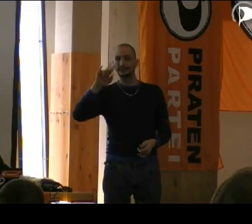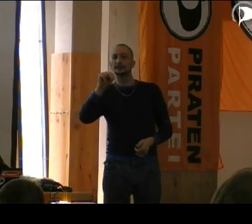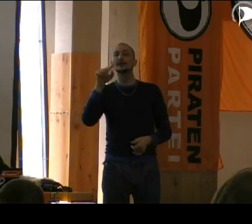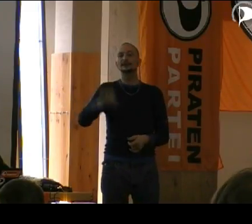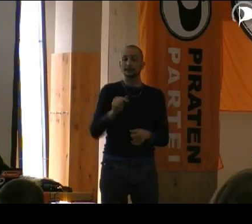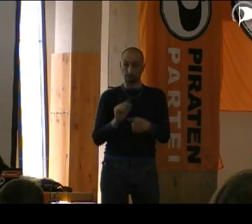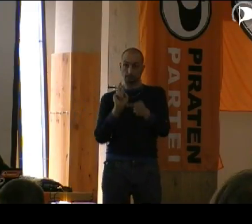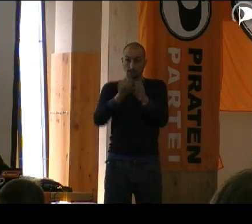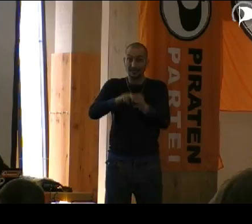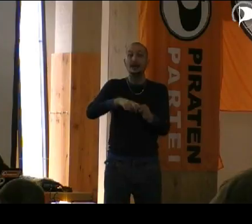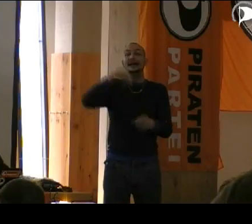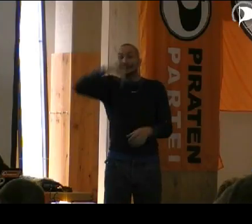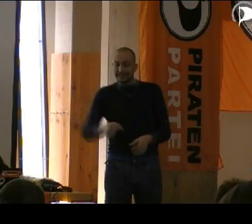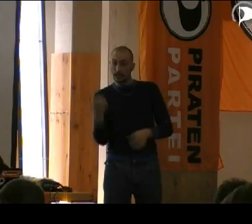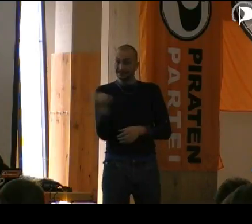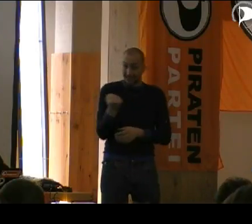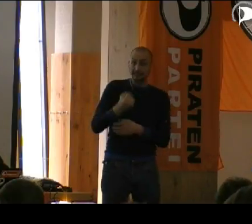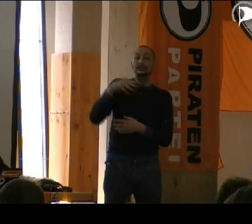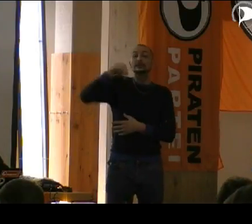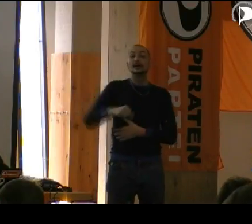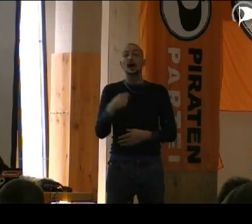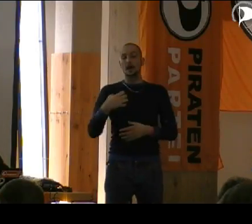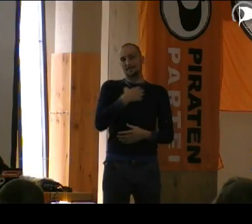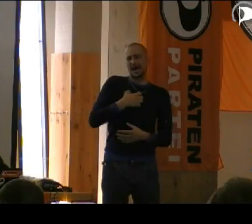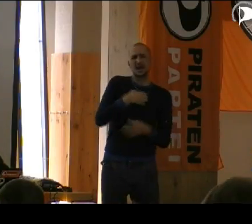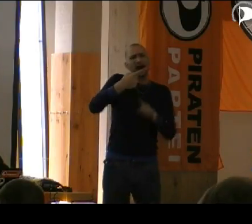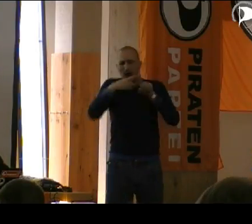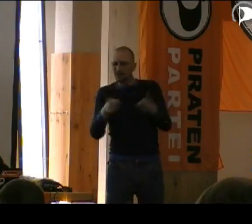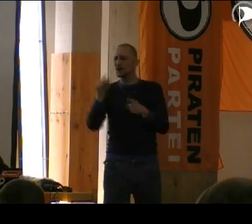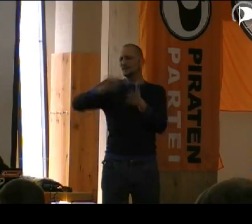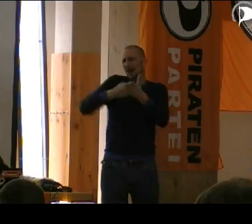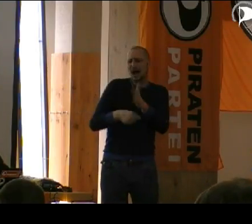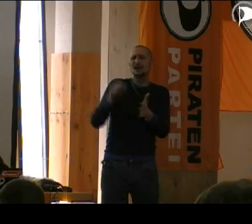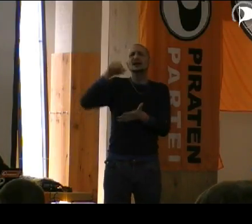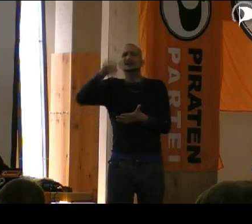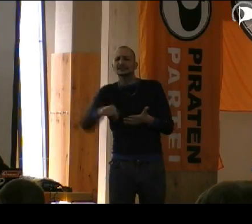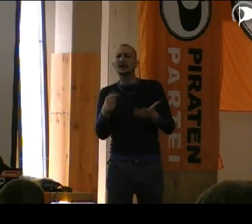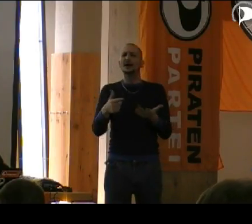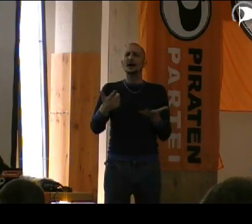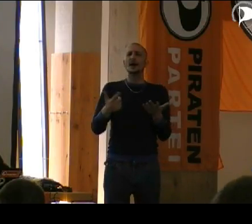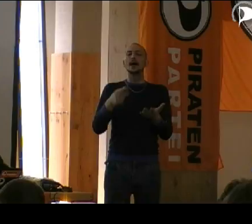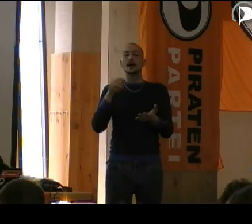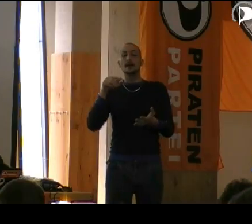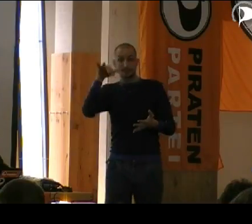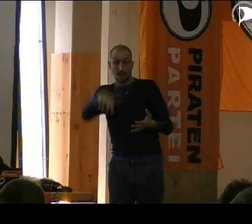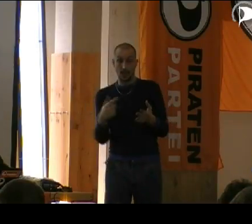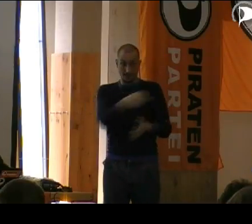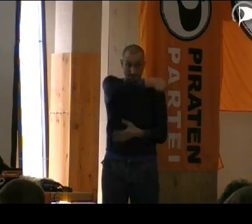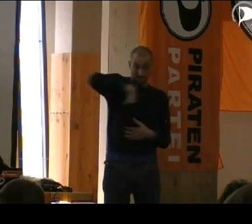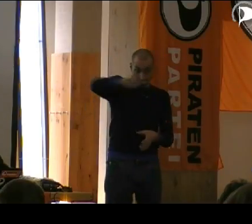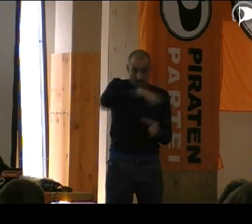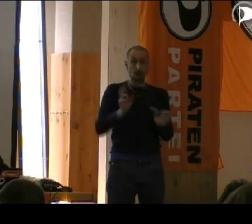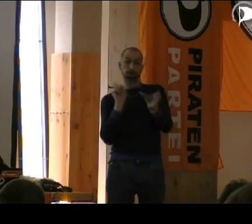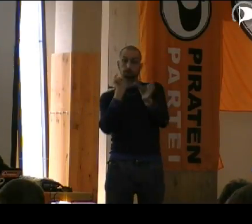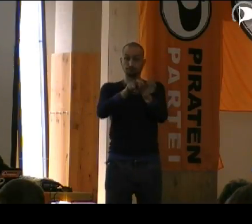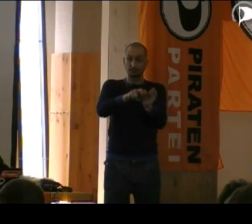niedersachsen bayern und den bundestag einziehen danach kommen die erwartete tier 1 aber uns muss klar